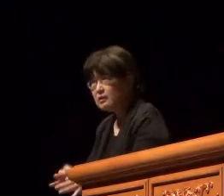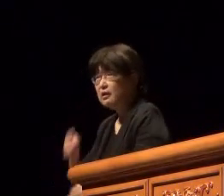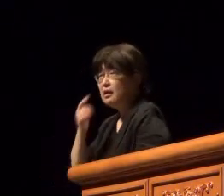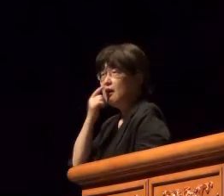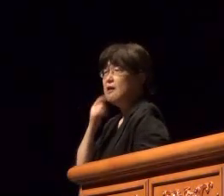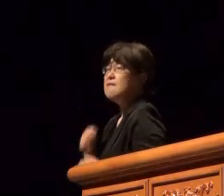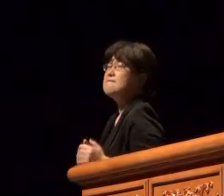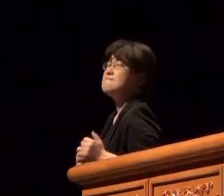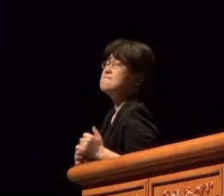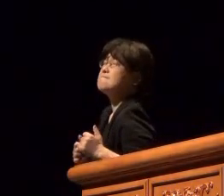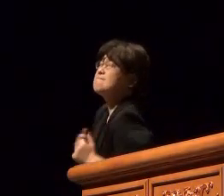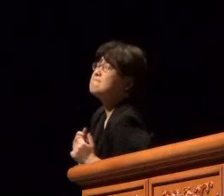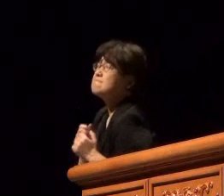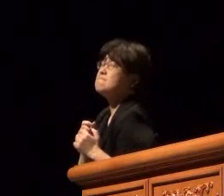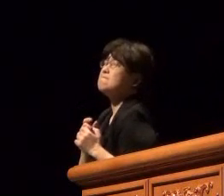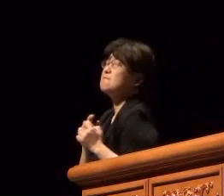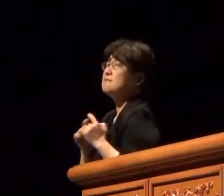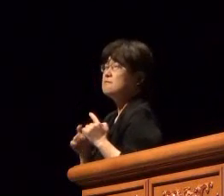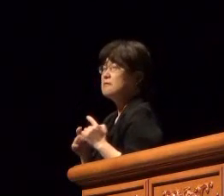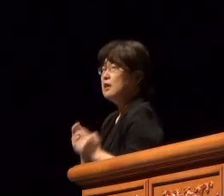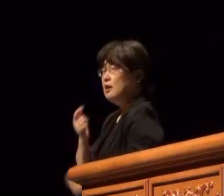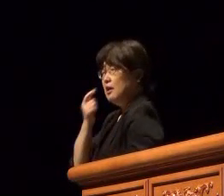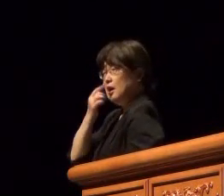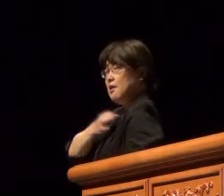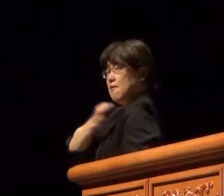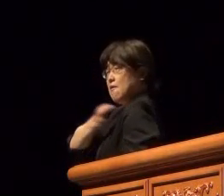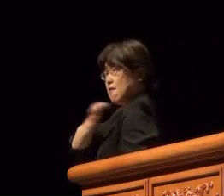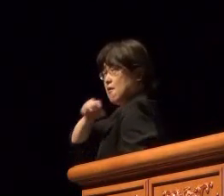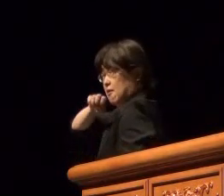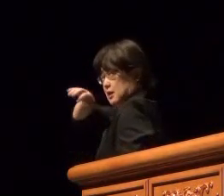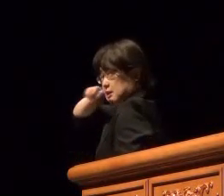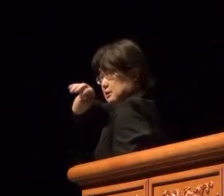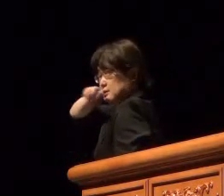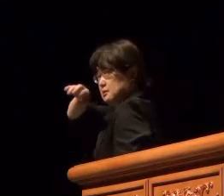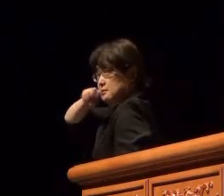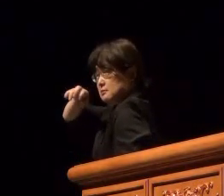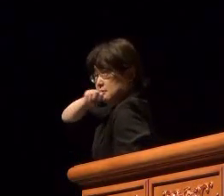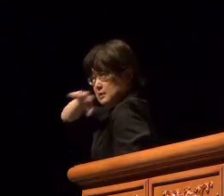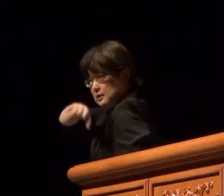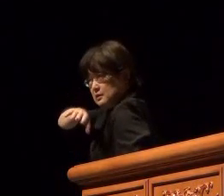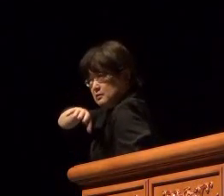うんだ。だから声を上げるのだと。